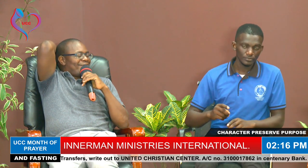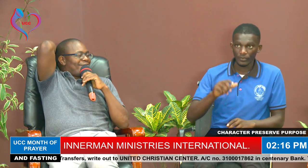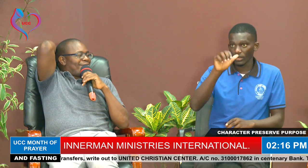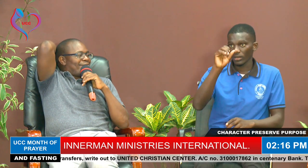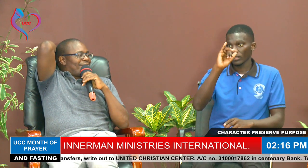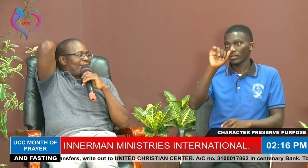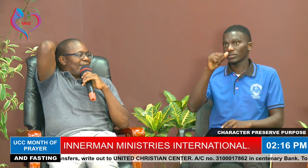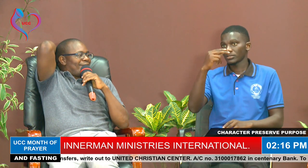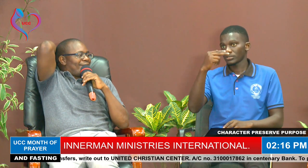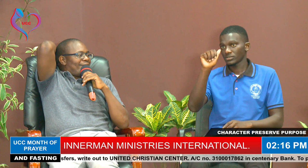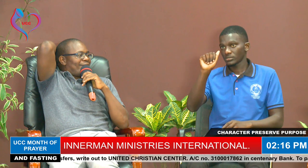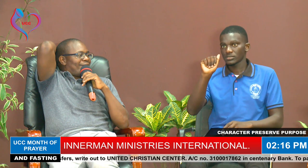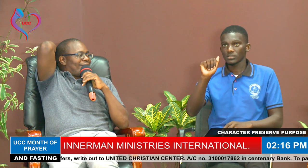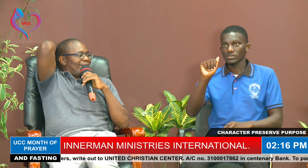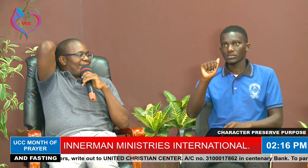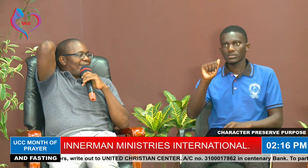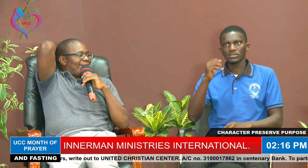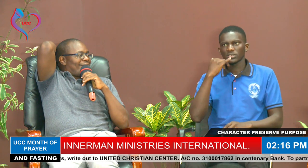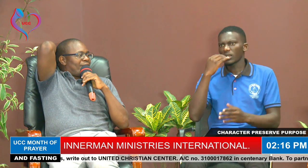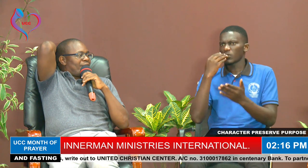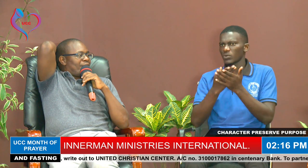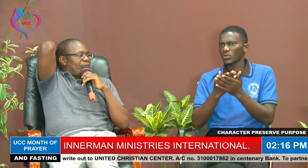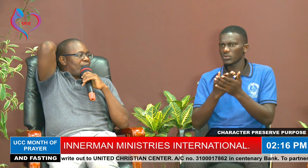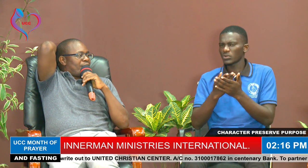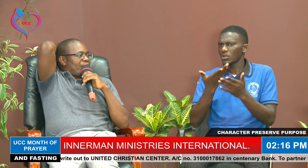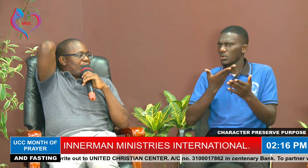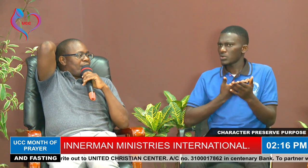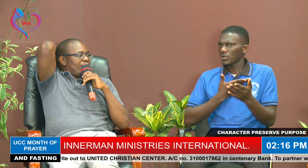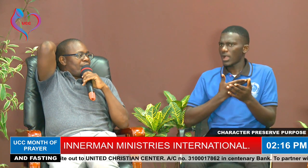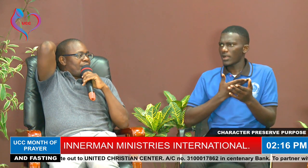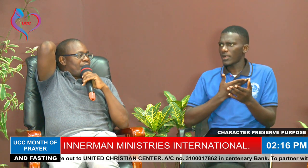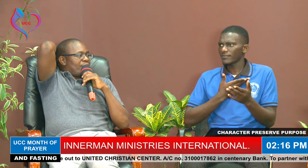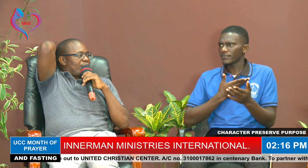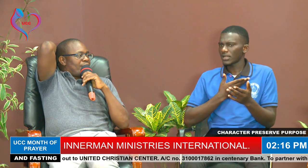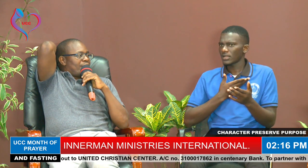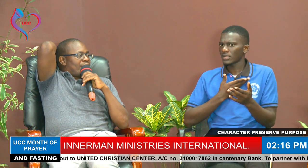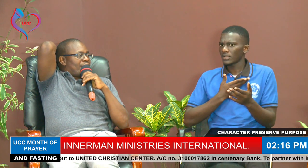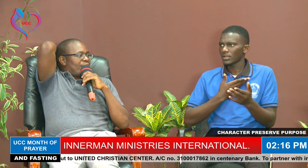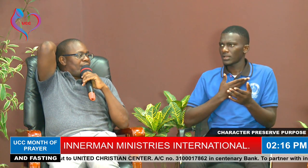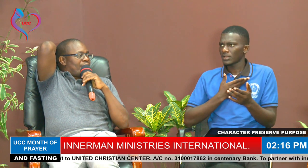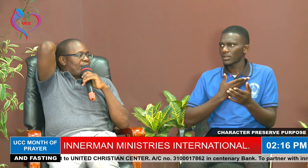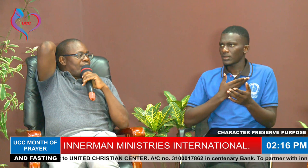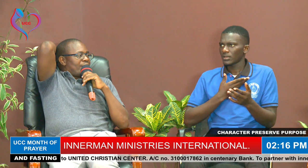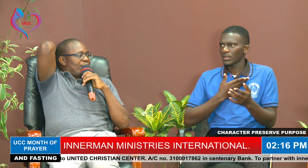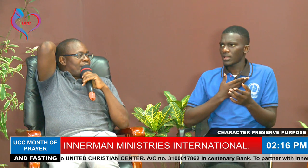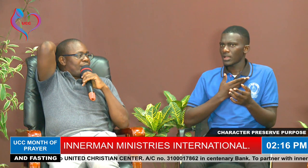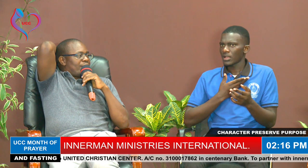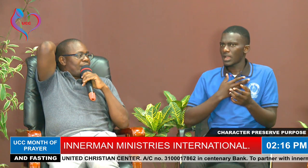kushine tuse. Chirunjo kuba ne boyfriend wo ku online. Ne mwogera ku sexy things. Nga